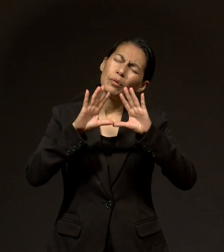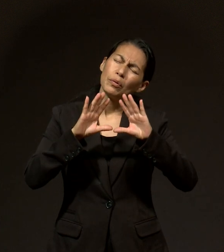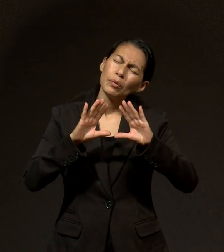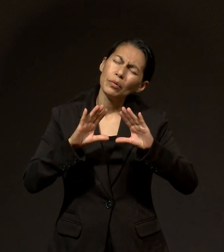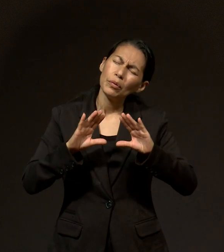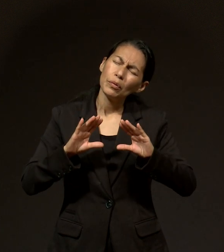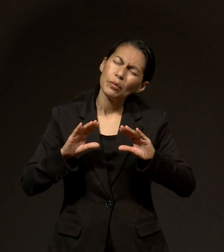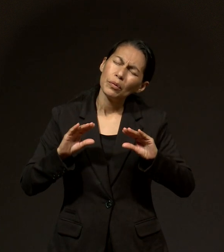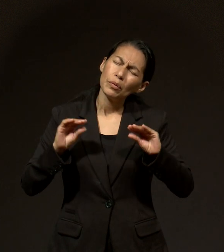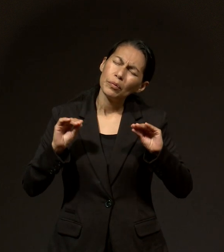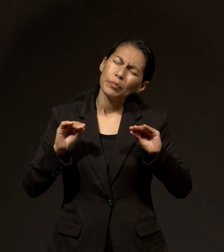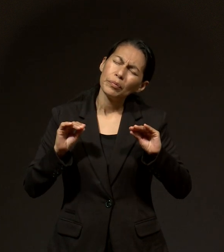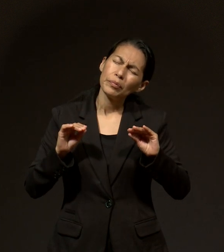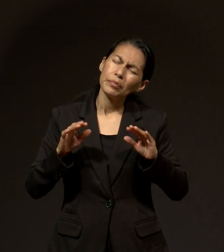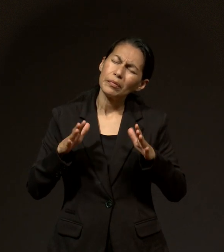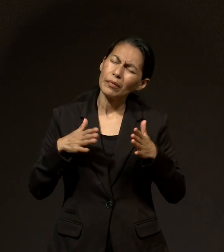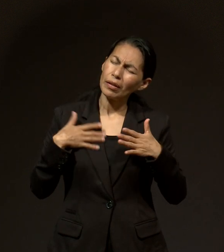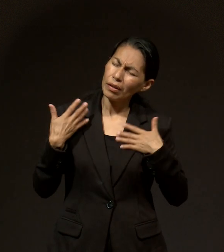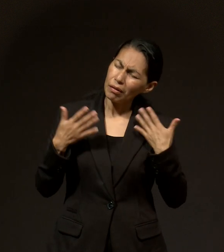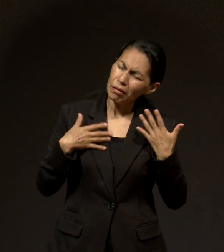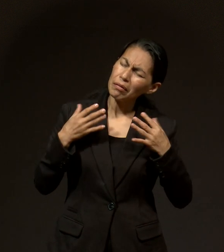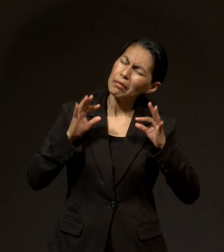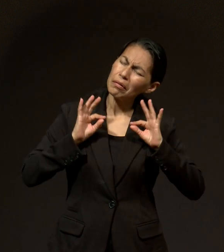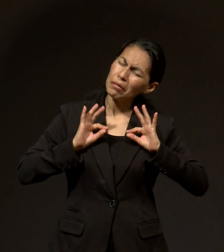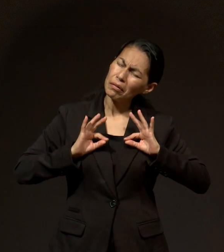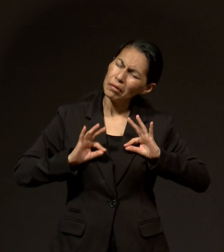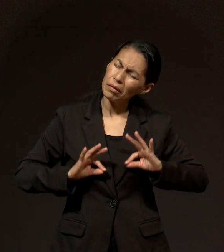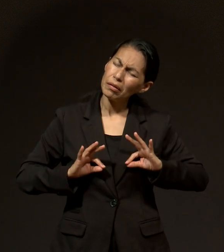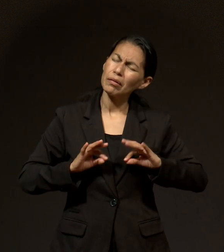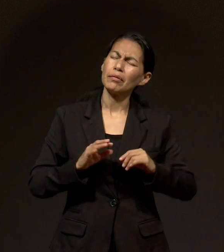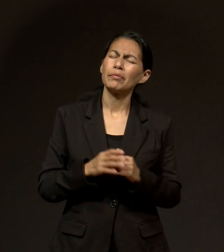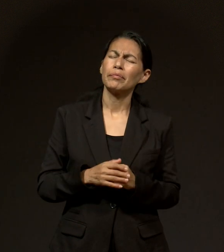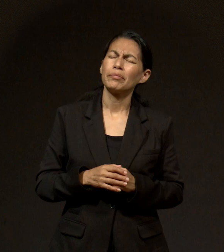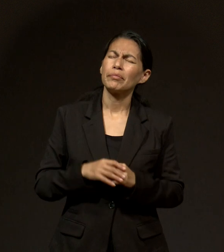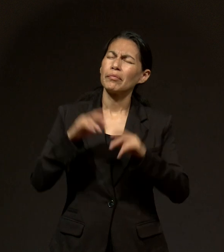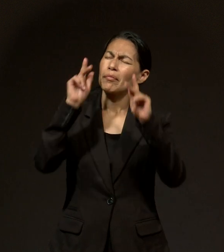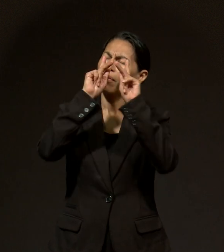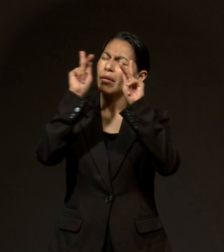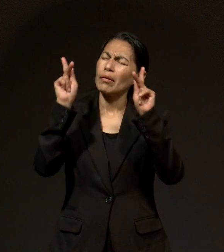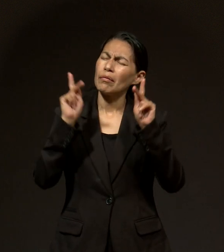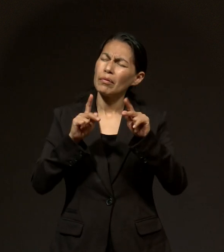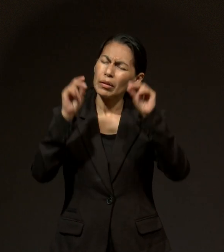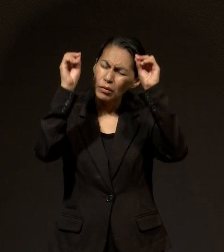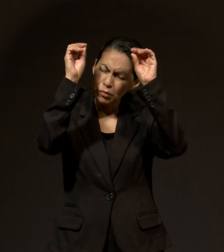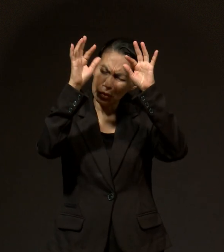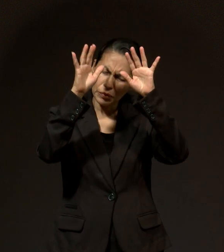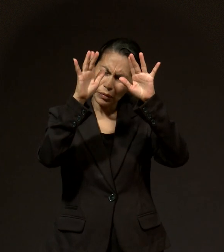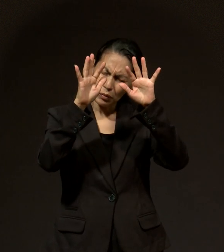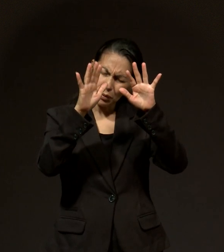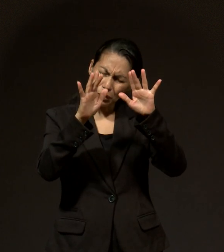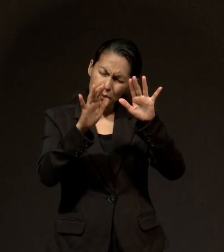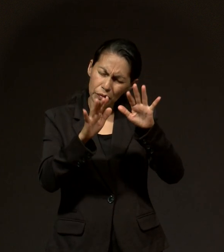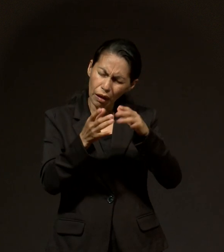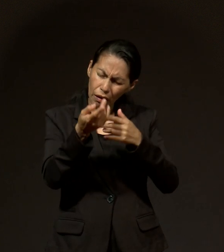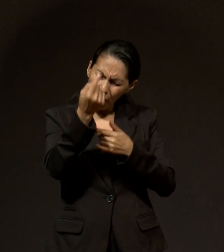Así como tú Tocas los corazones Y las almas Dales paz Señor